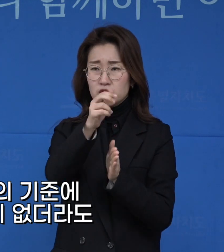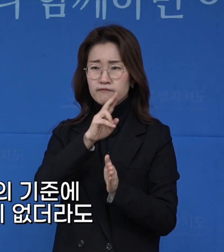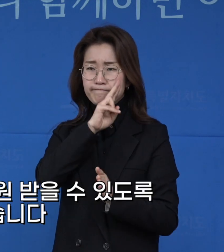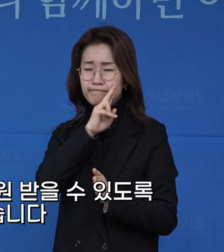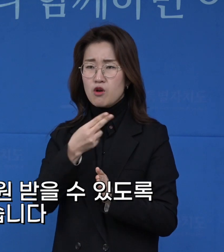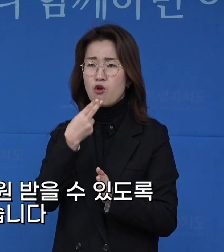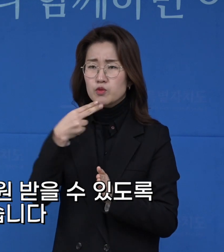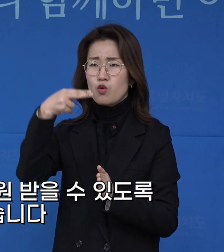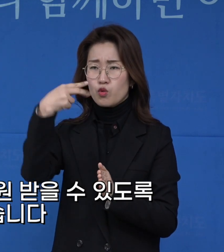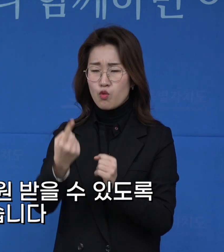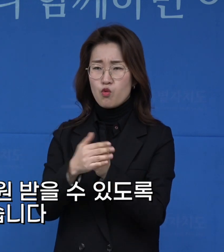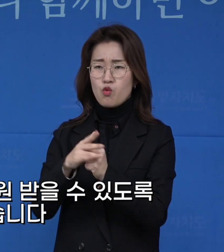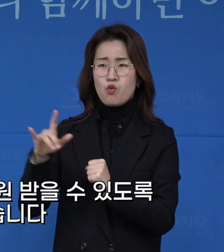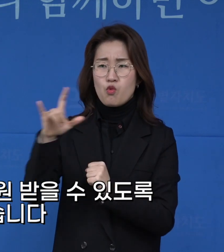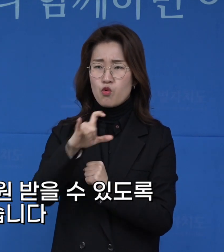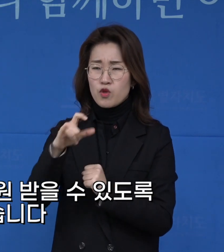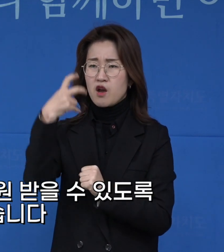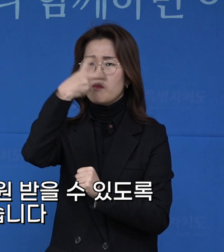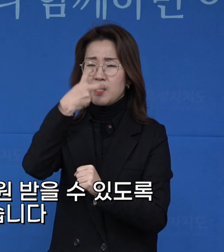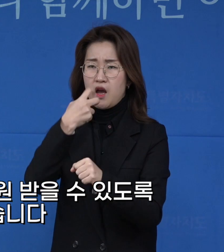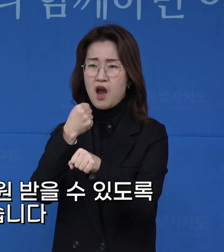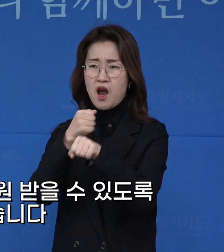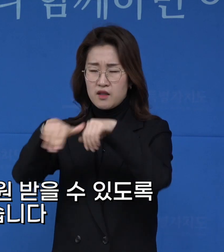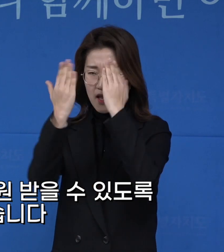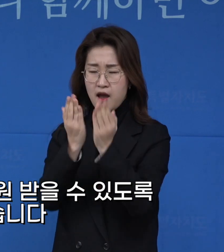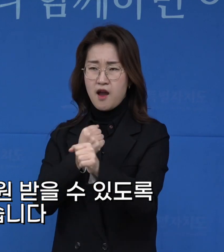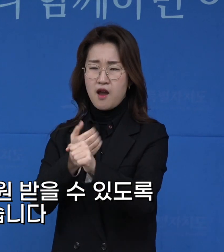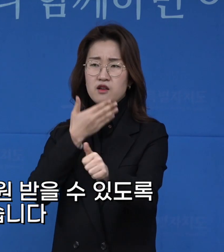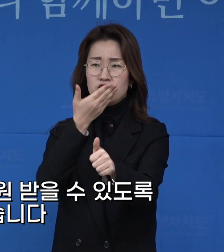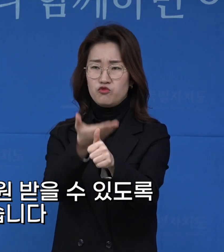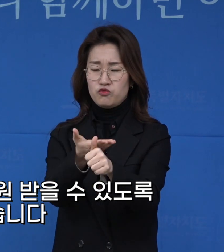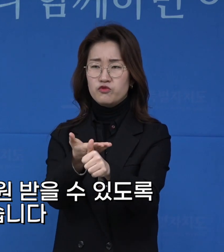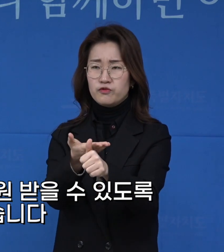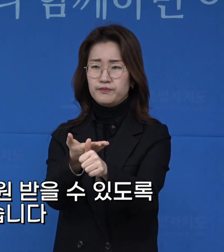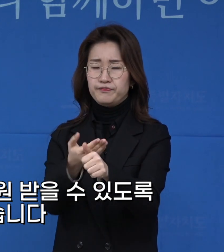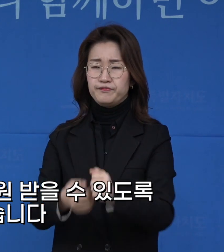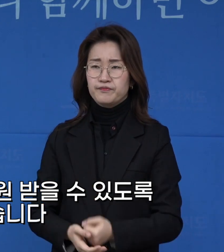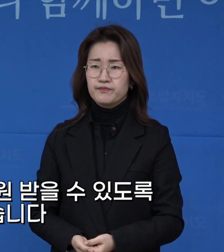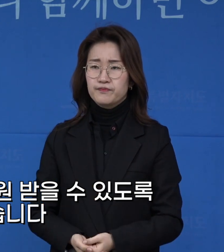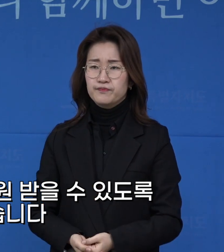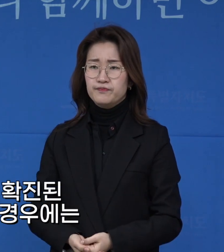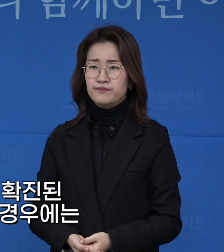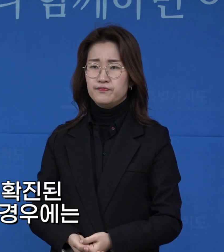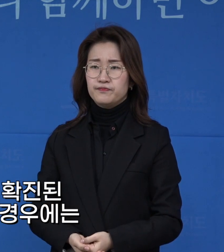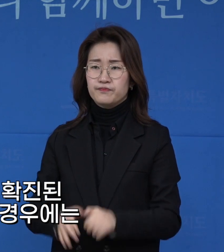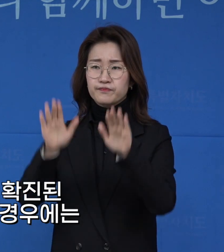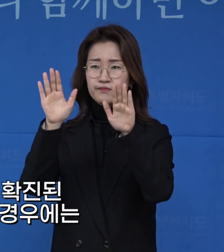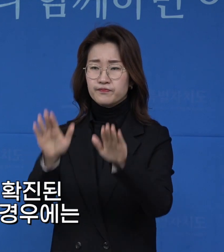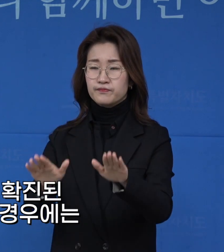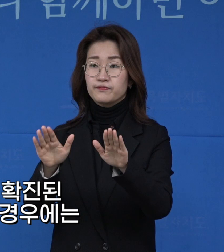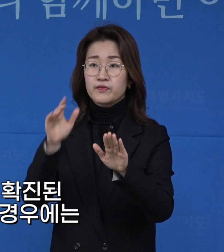없더라고 코로나 신랑 검사를 저는 받을 수 있도록 지원하겠습니다 오늘